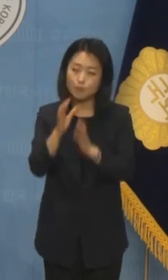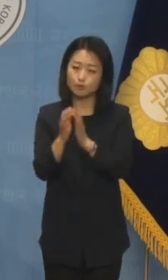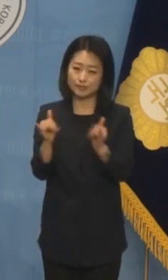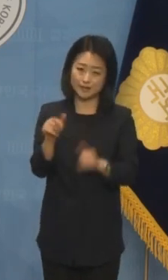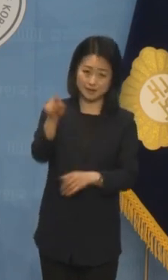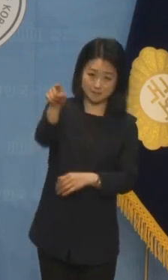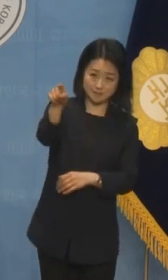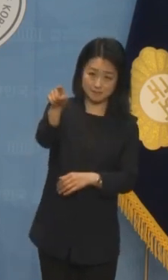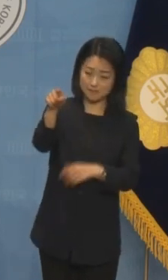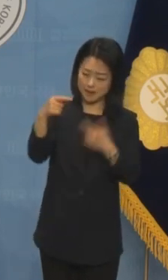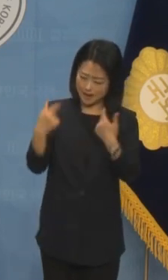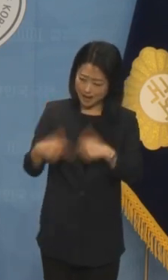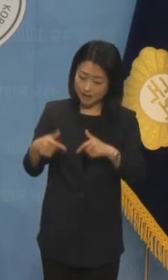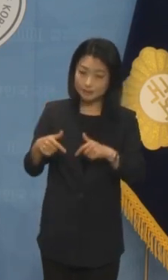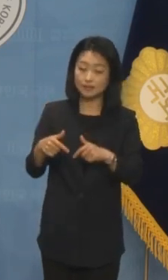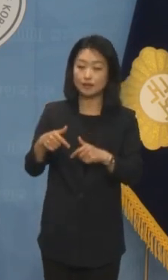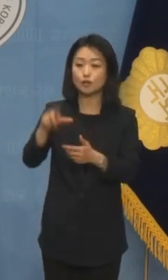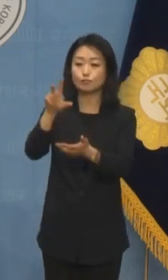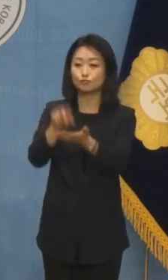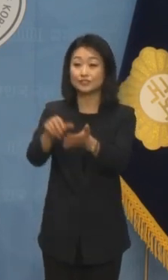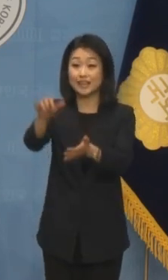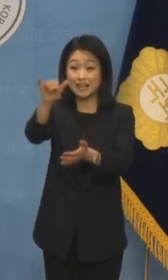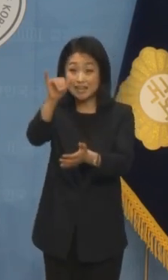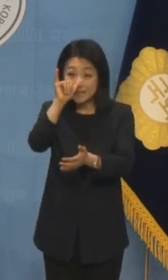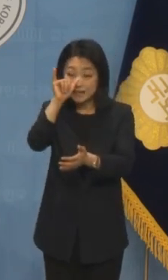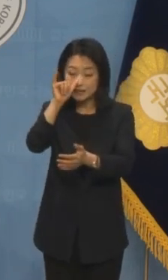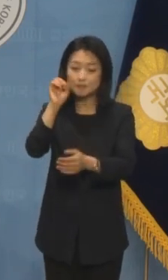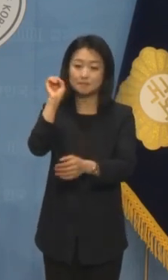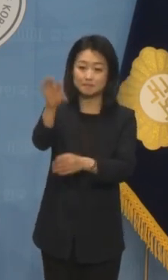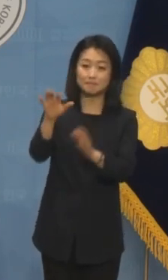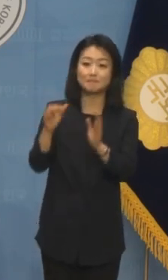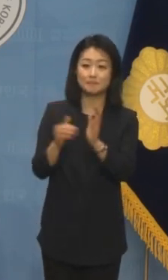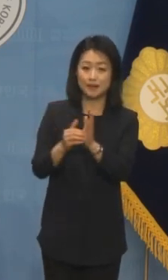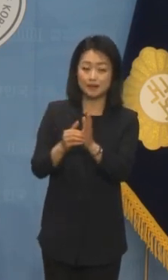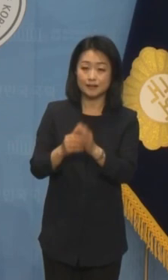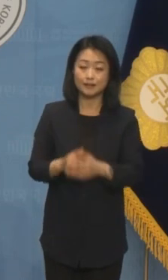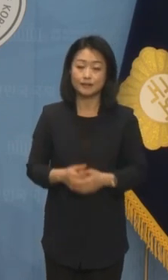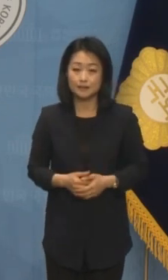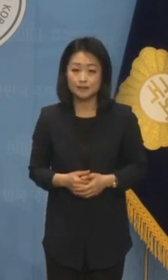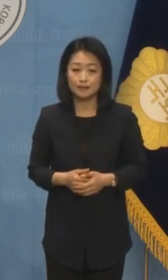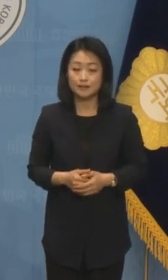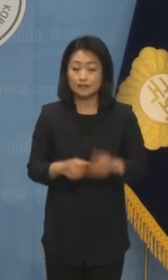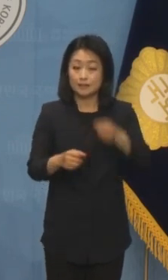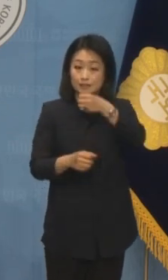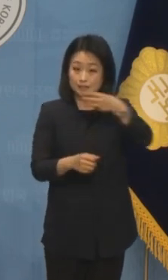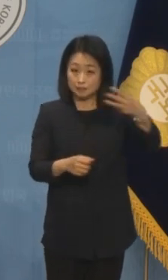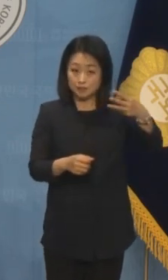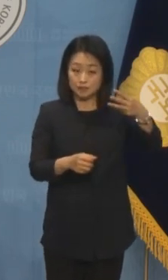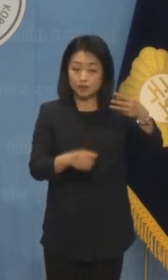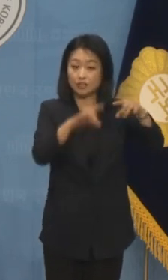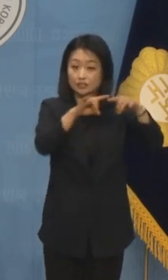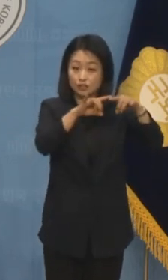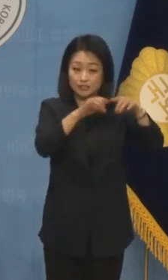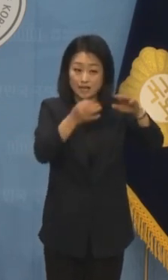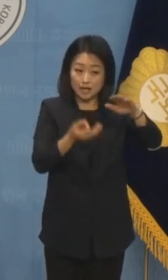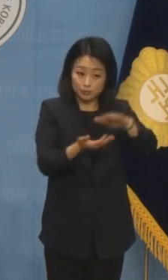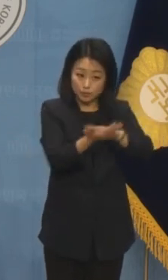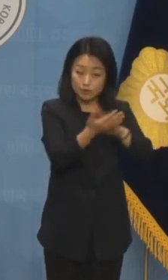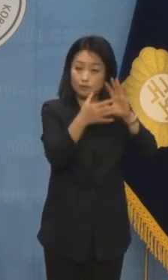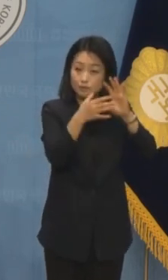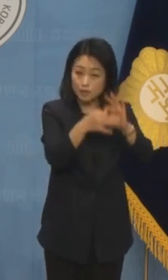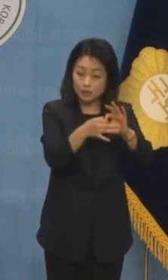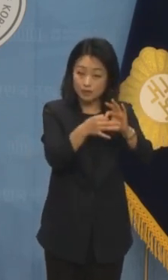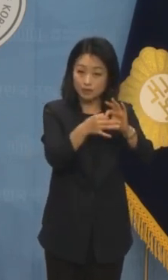김 여사의 코바나 콘텐츠 대기업 협찬 의혹을 시작으로 삼성전자의 아크로비스타 뇌물성 전세권 설정